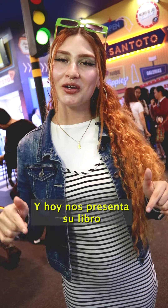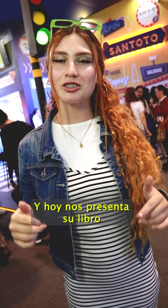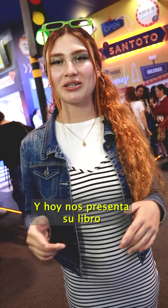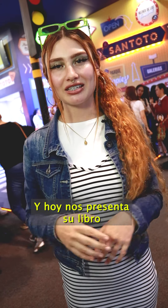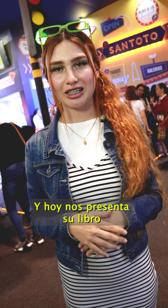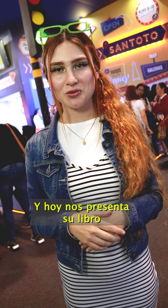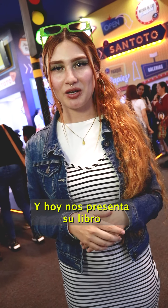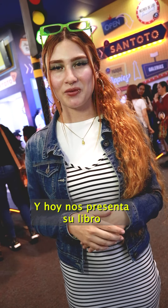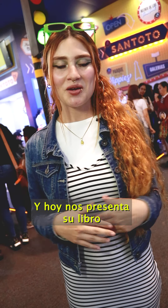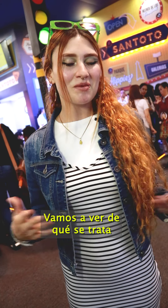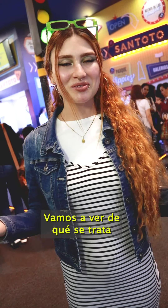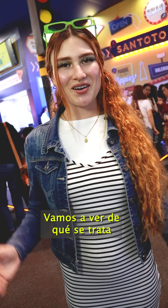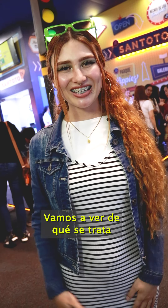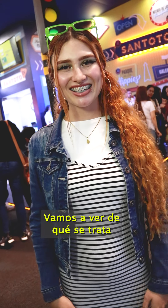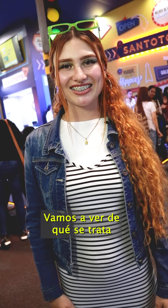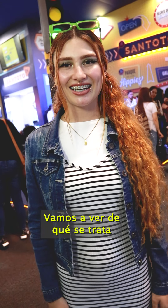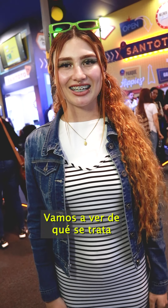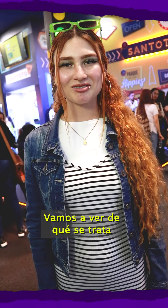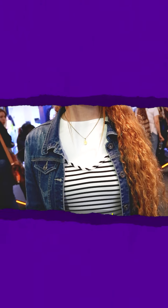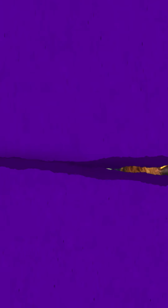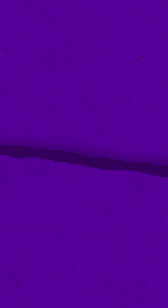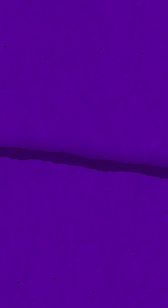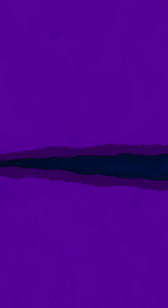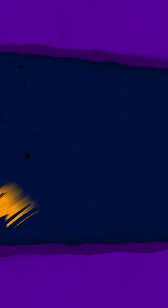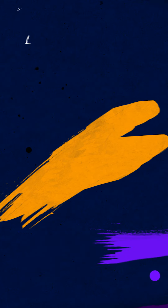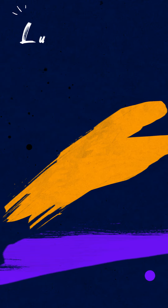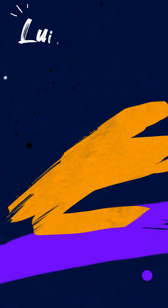nos presenta su libro. Vamos a ver de qué se trata.